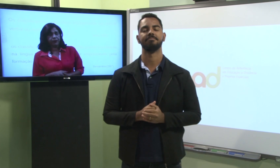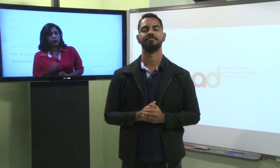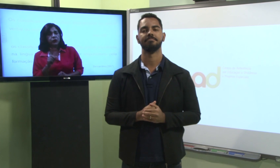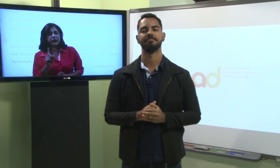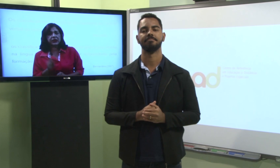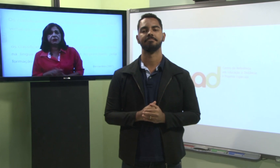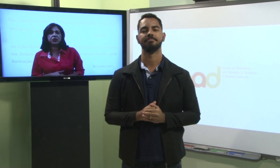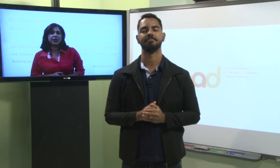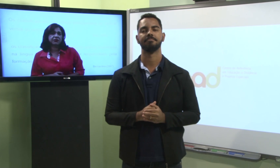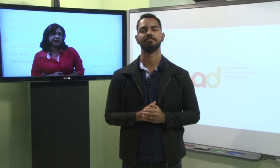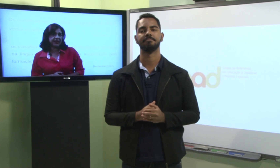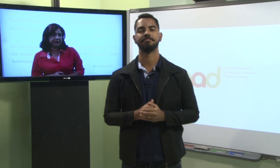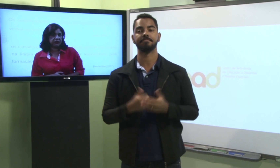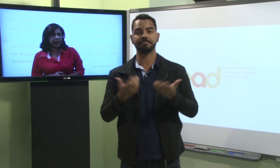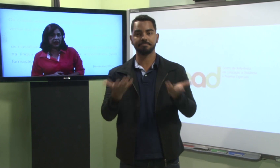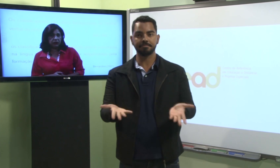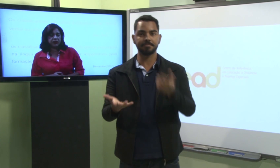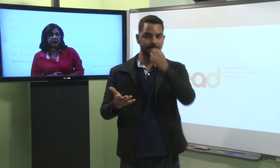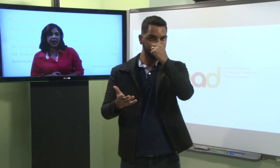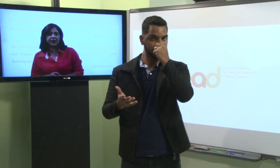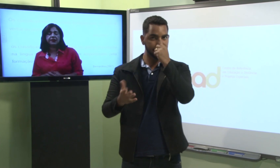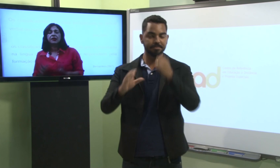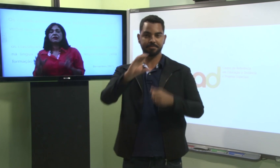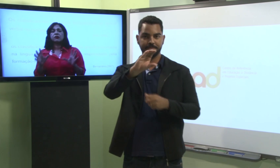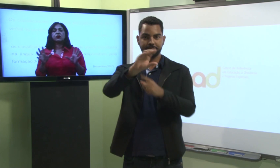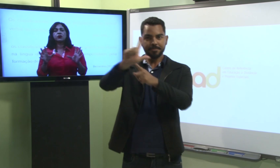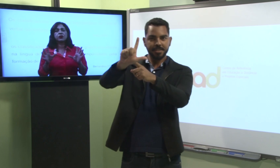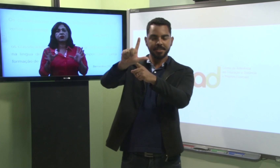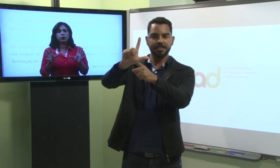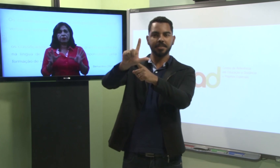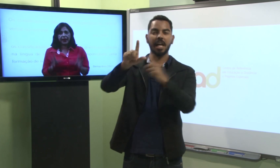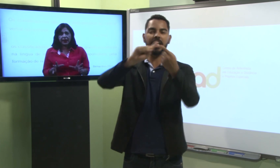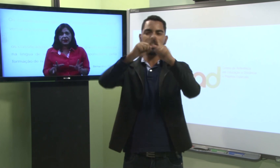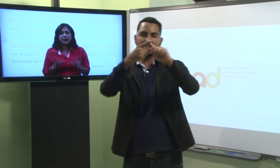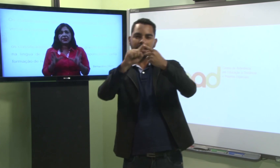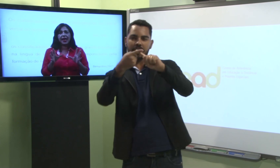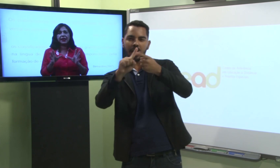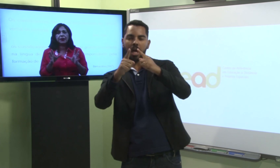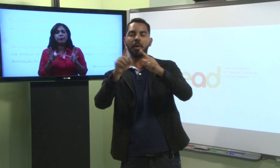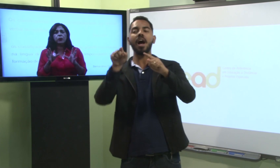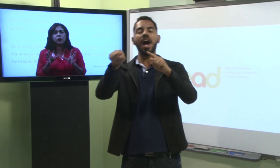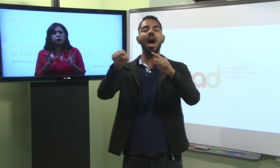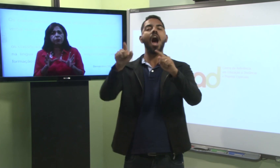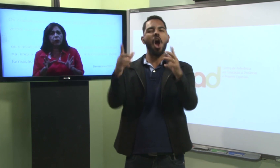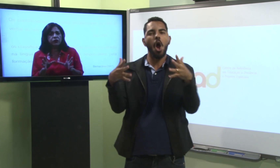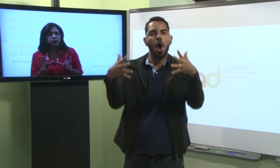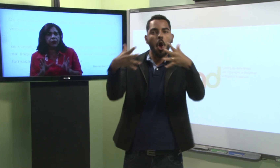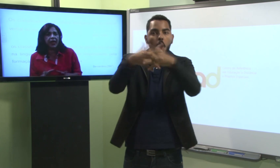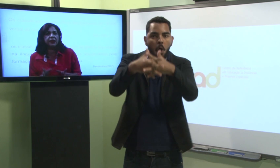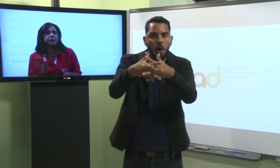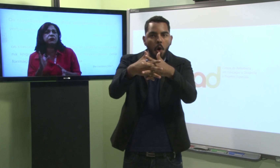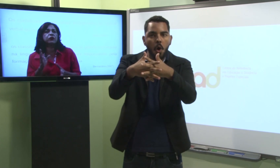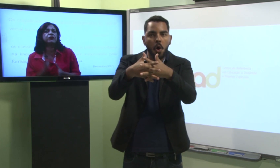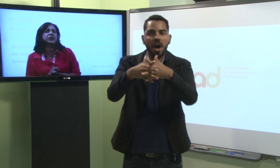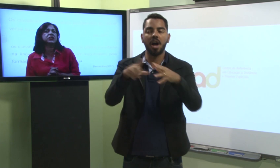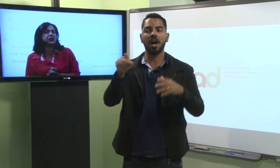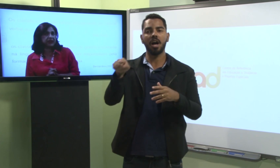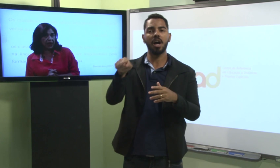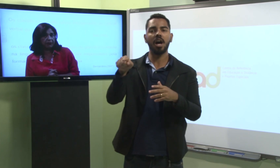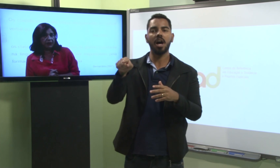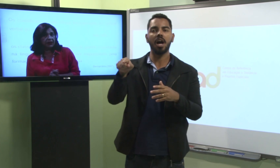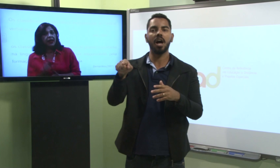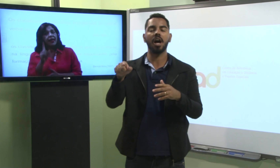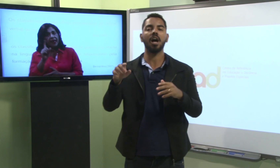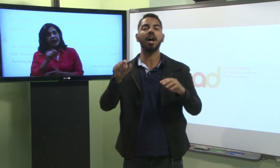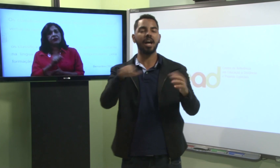Bom, os sistemas de classificação na língua de sinais são estruturas complexas e ainda muito pouco exploradas pelos ouvintes